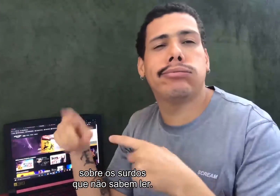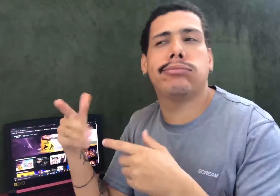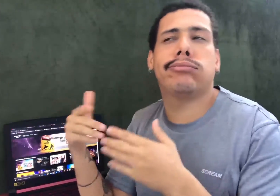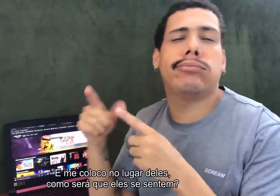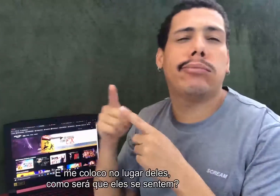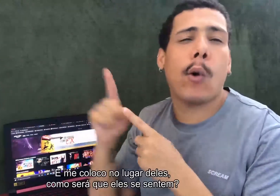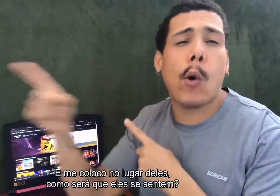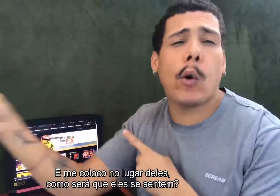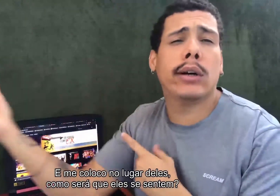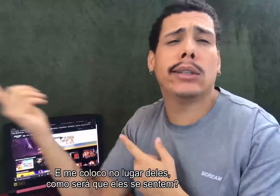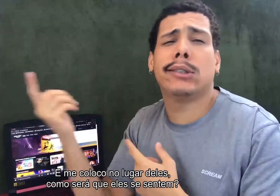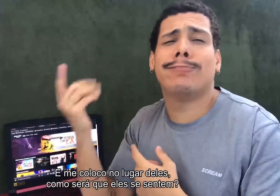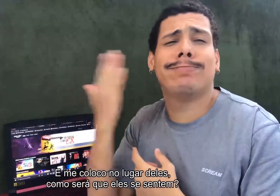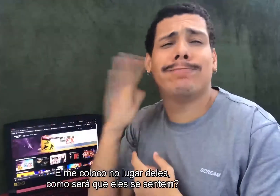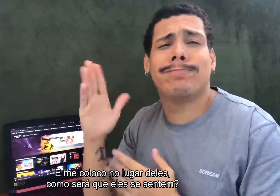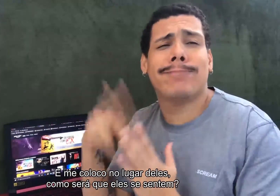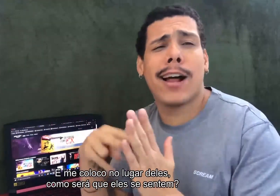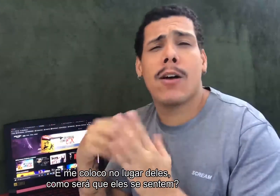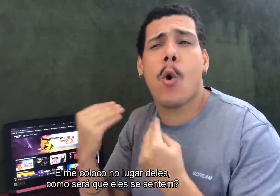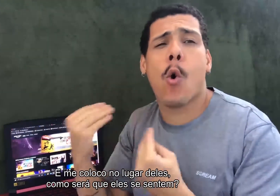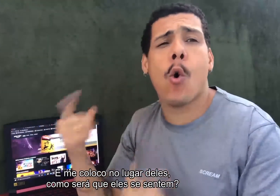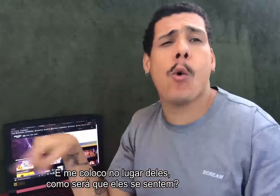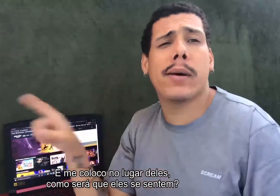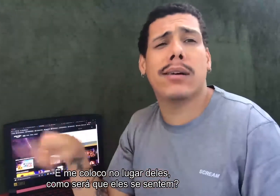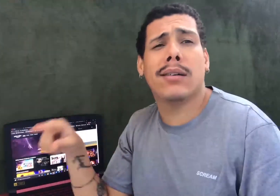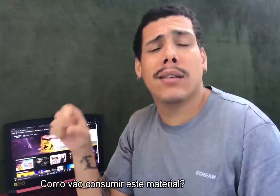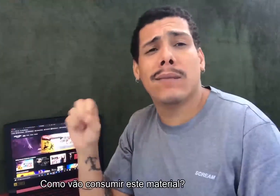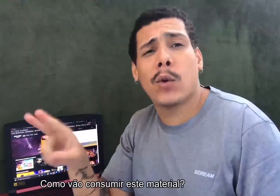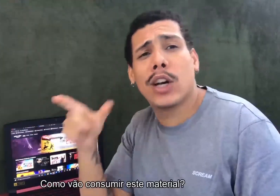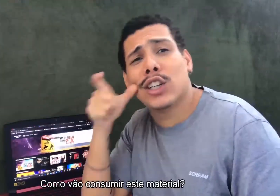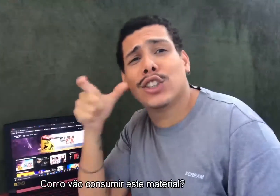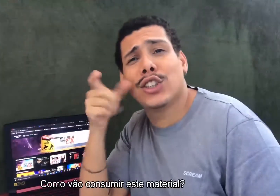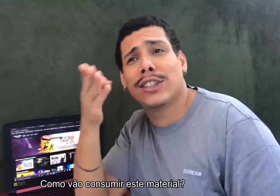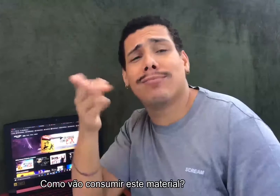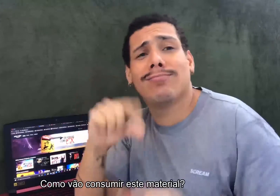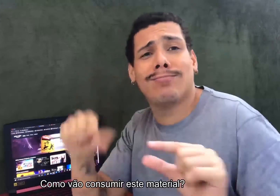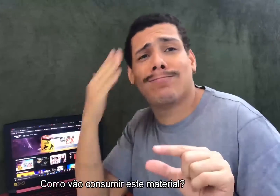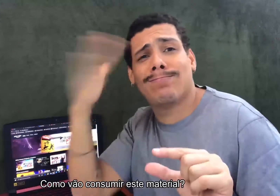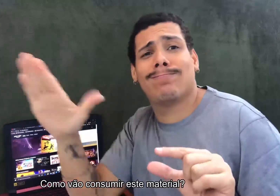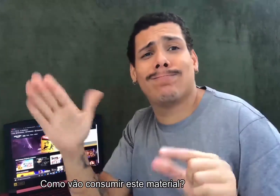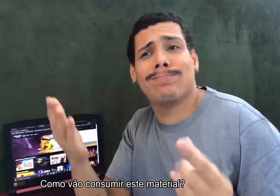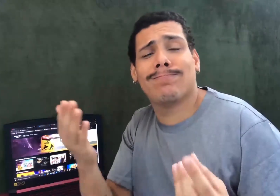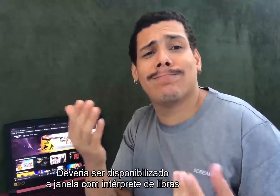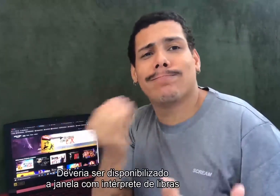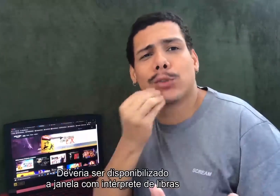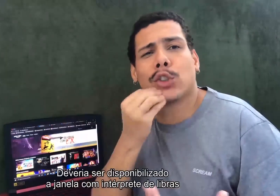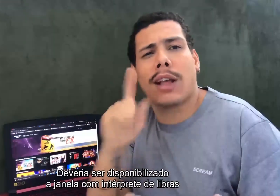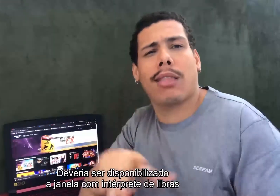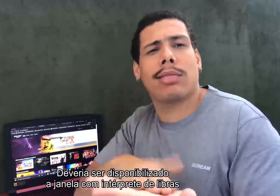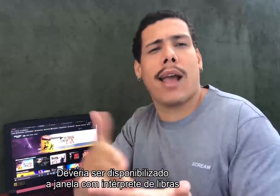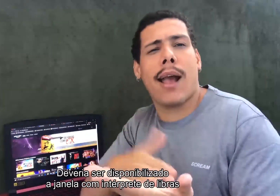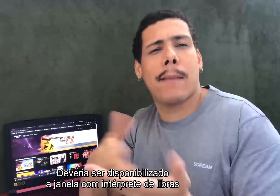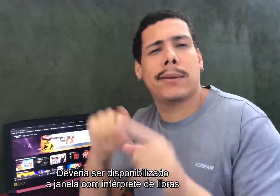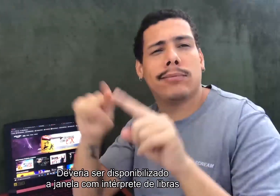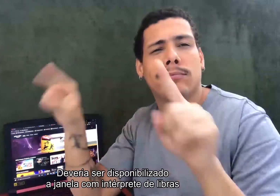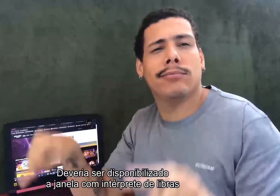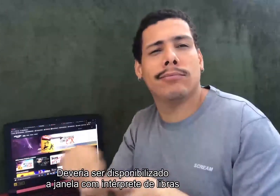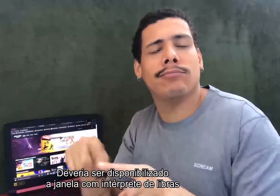e me coloco no lugar deles. Como será que eles se sentem? Como vão consumir esse material? Deveria ser disponibilizado a janela